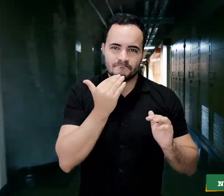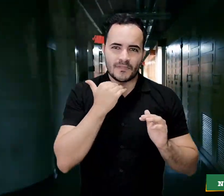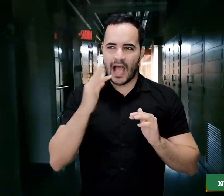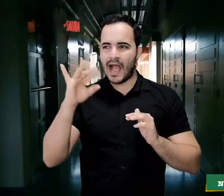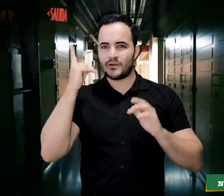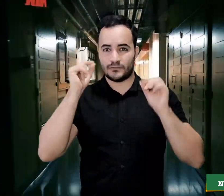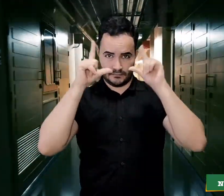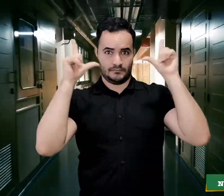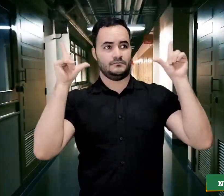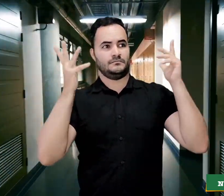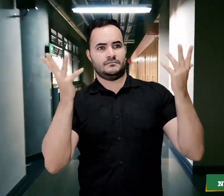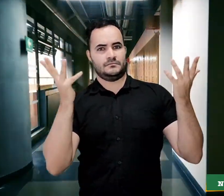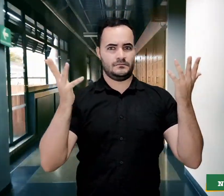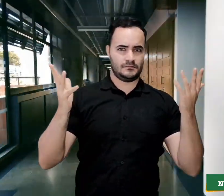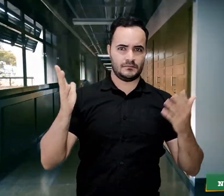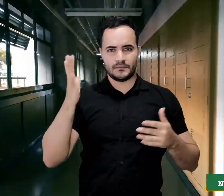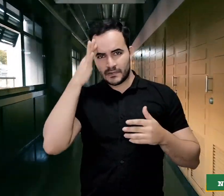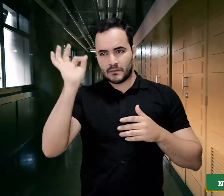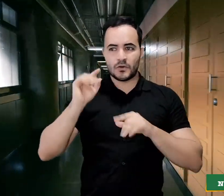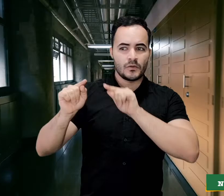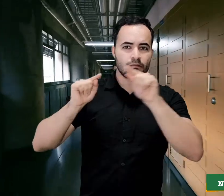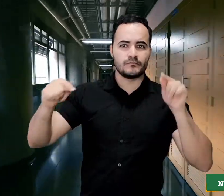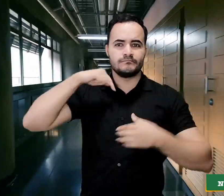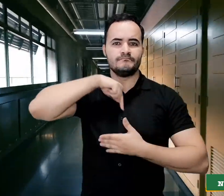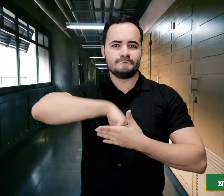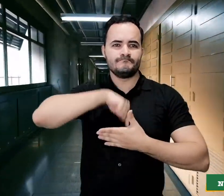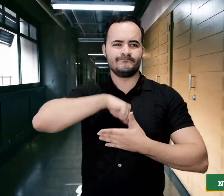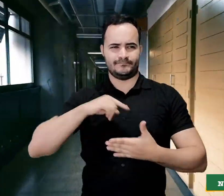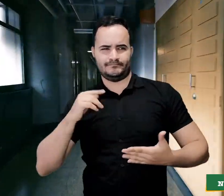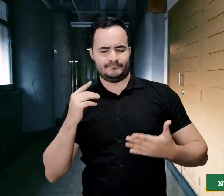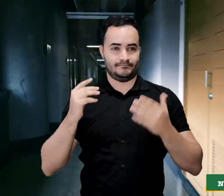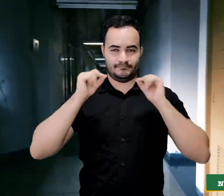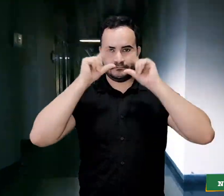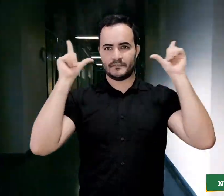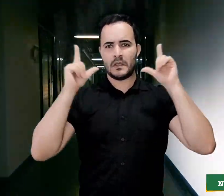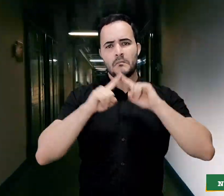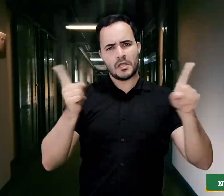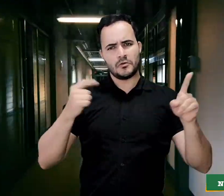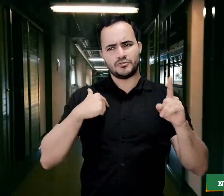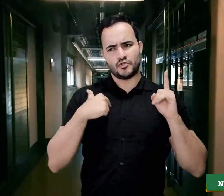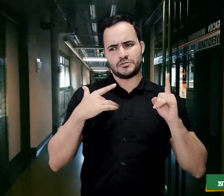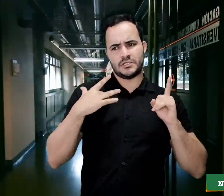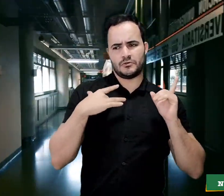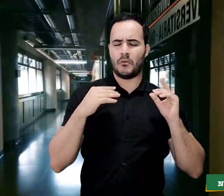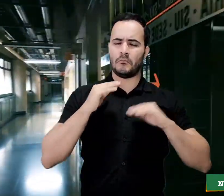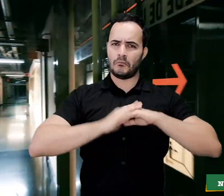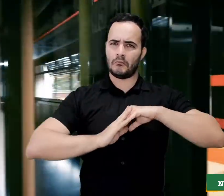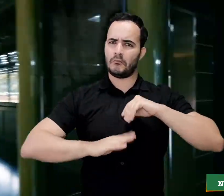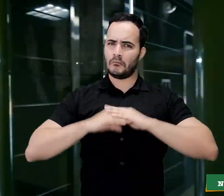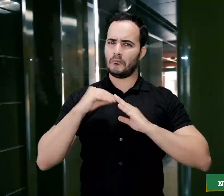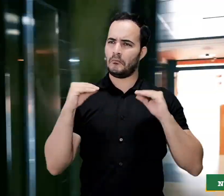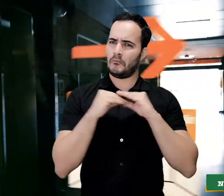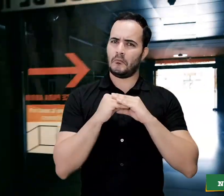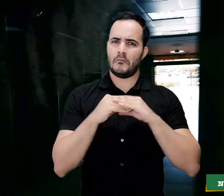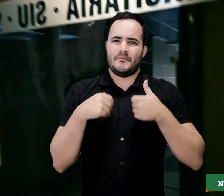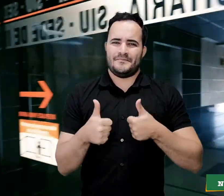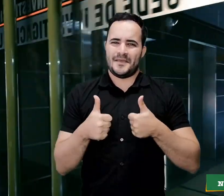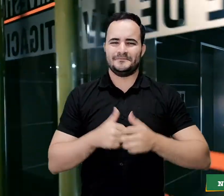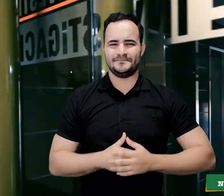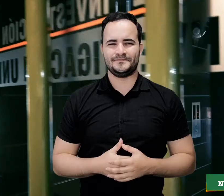que puedan estar en el fuero interno de cada uno, pero ha sido agradable en ese sentido. Por